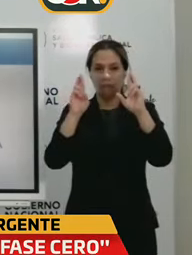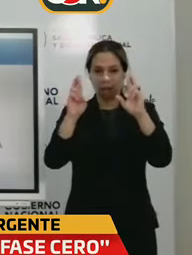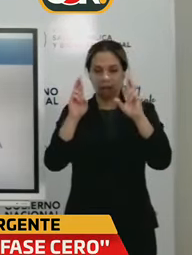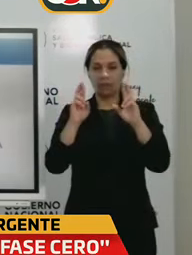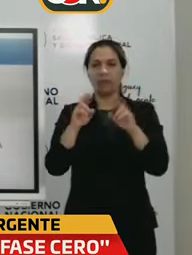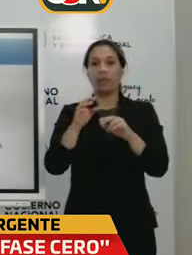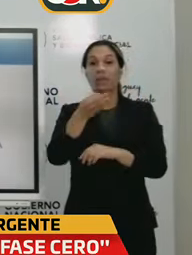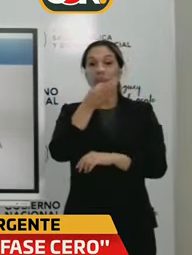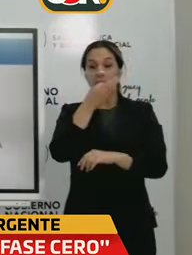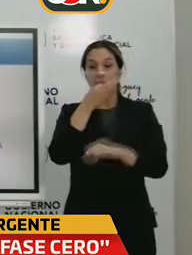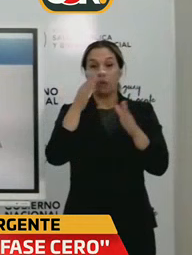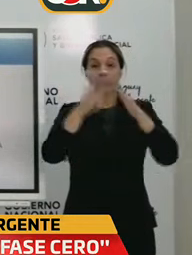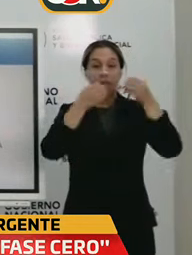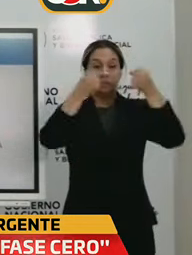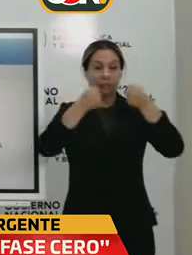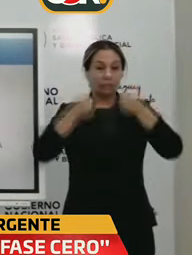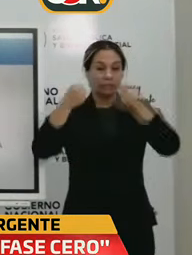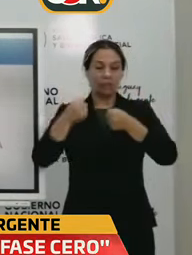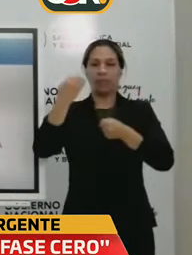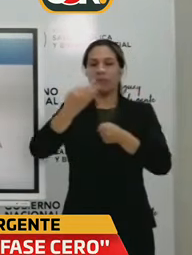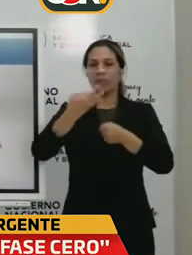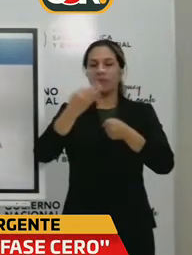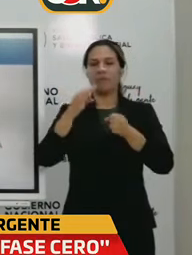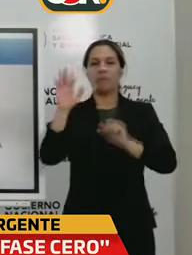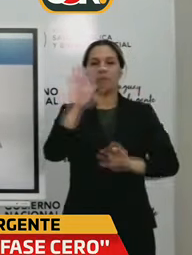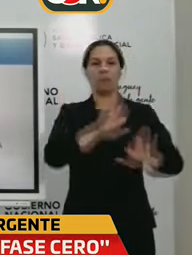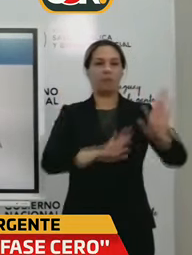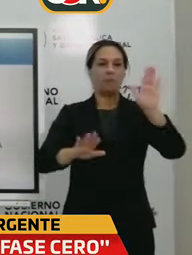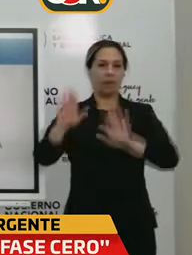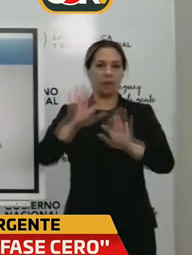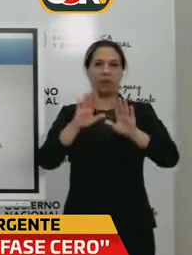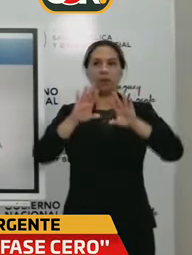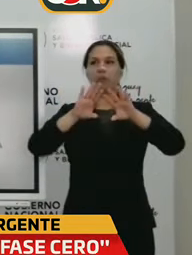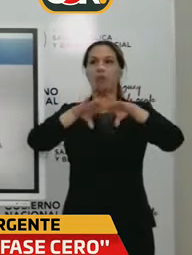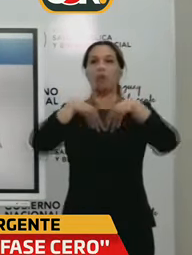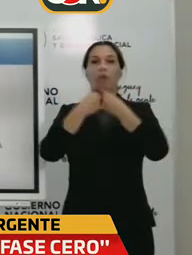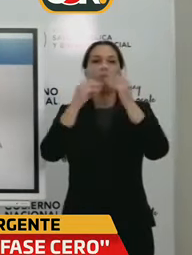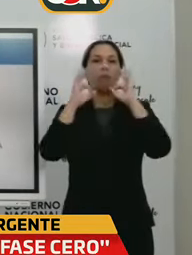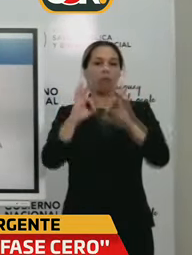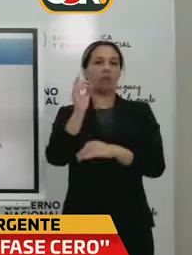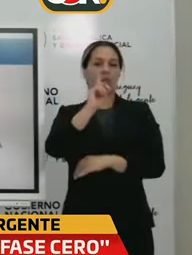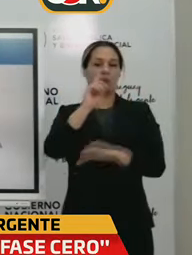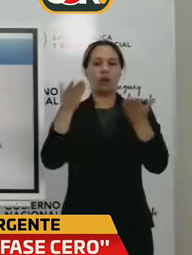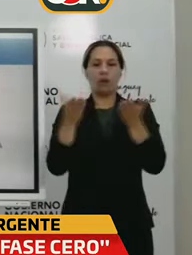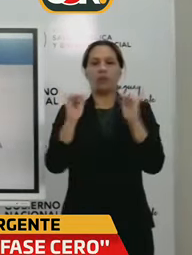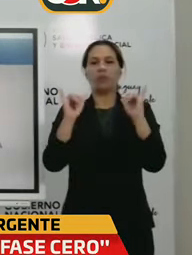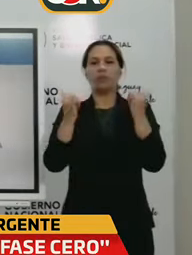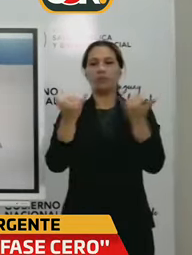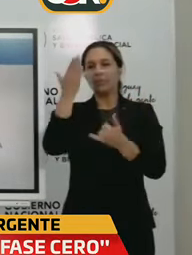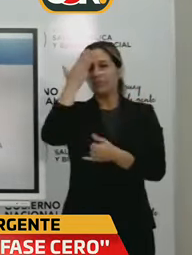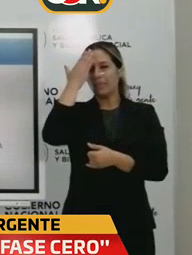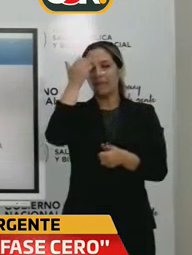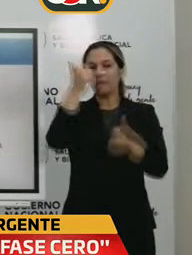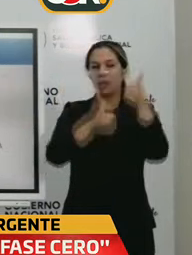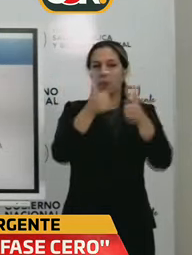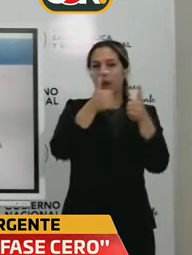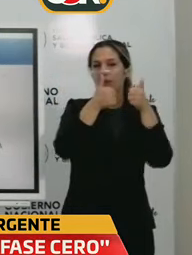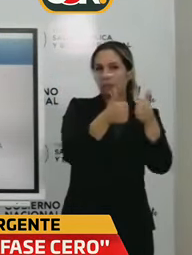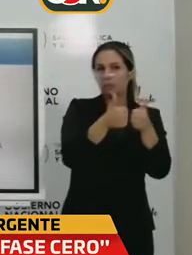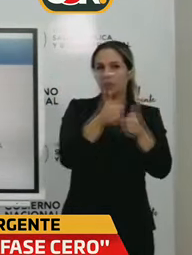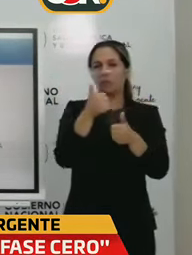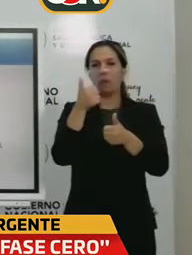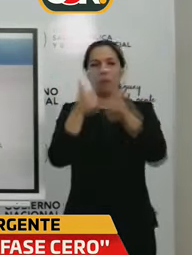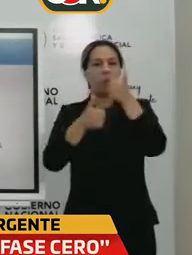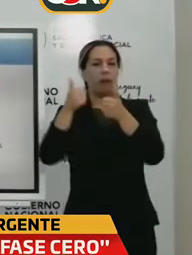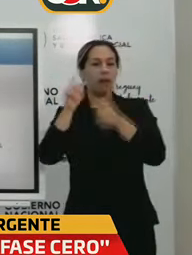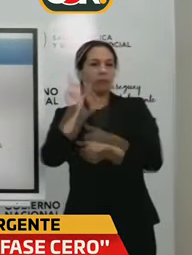a hacer una cuarentena sea planificada y que no sea total. Ahora tenemos ya las evidencias de qué son las cosas que son útiles para frenar.